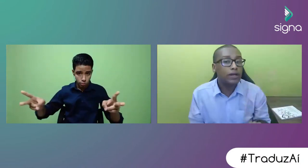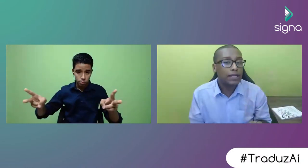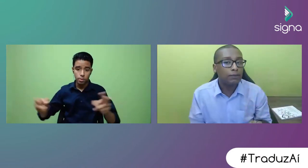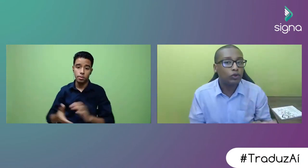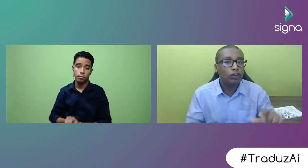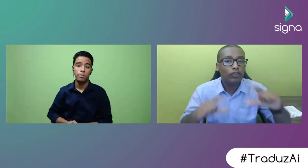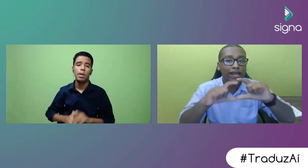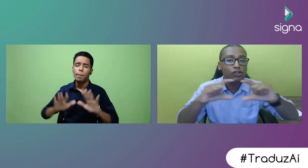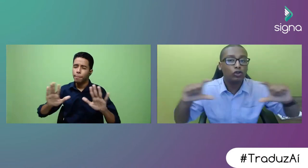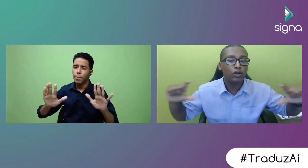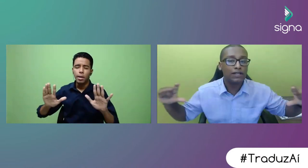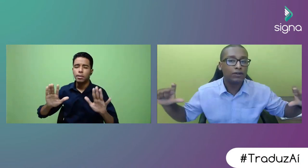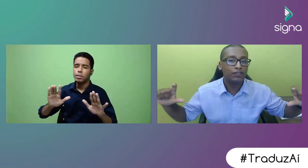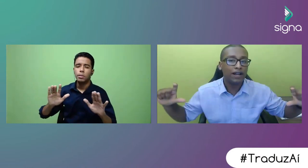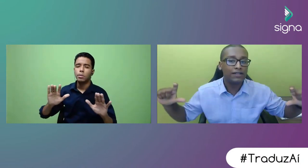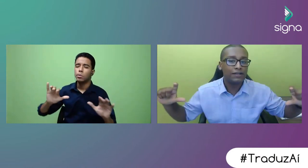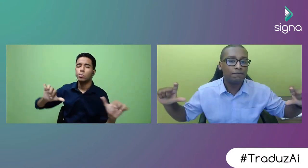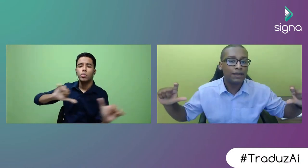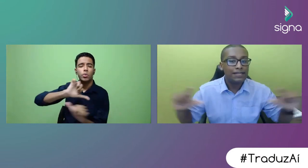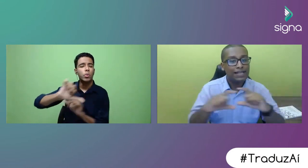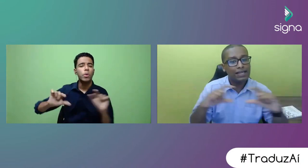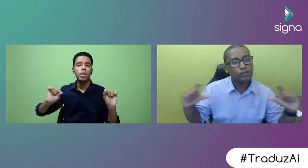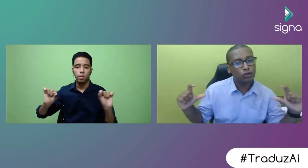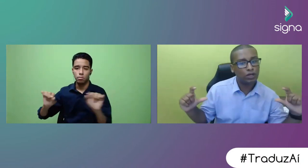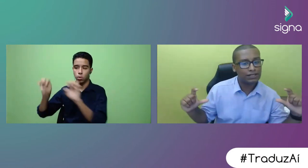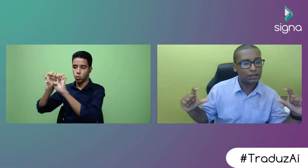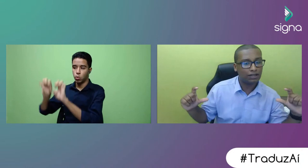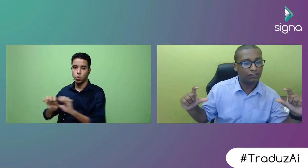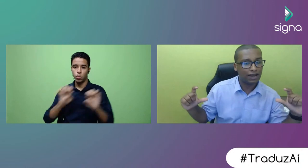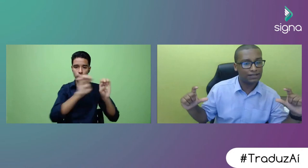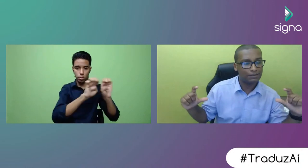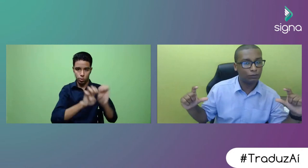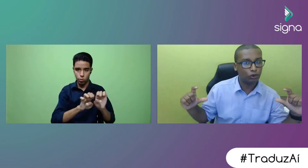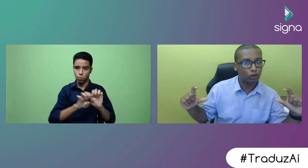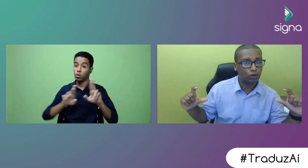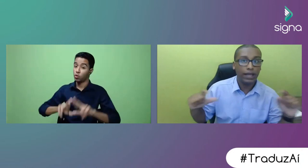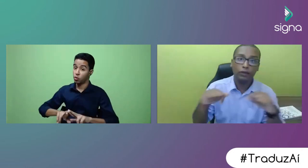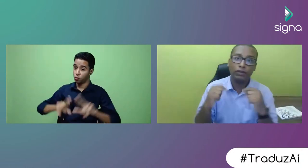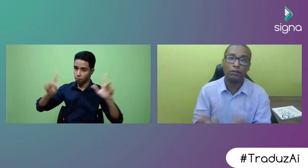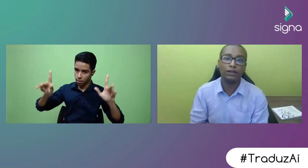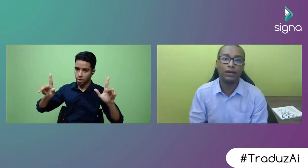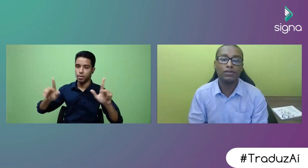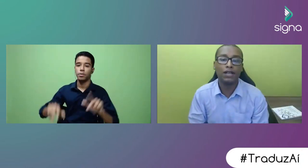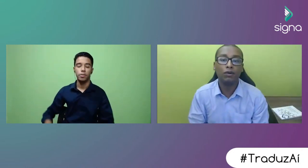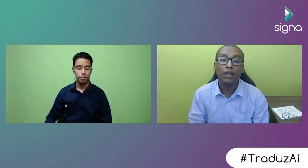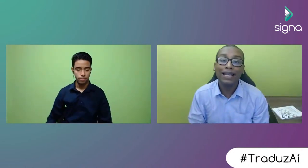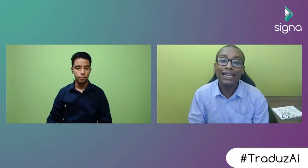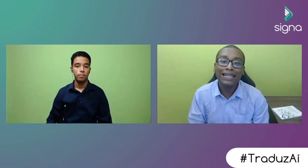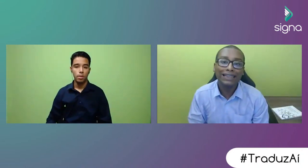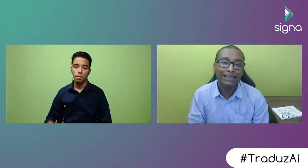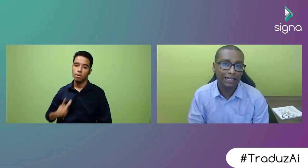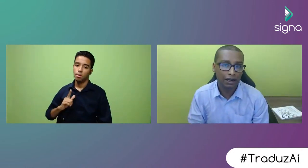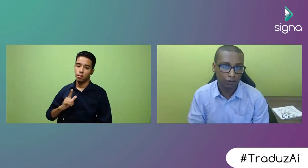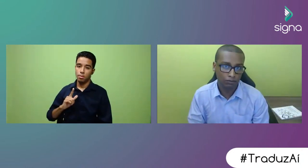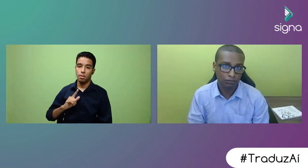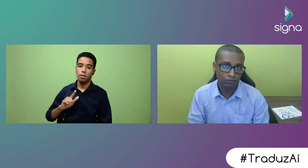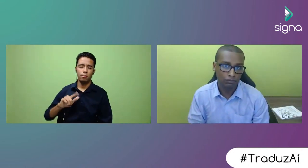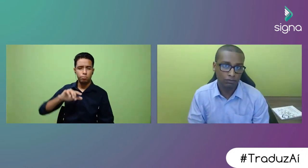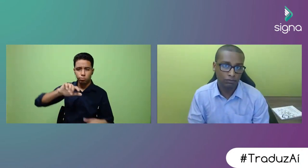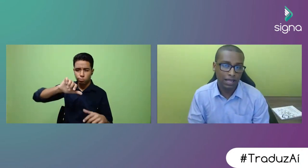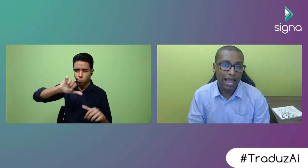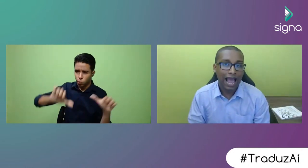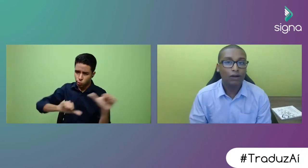A única coisa que mudou foi a estruturação da frase. Se a estruturação da frase mudou, eu tenho uma tradução